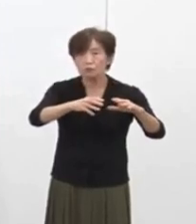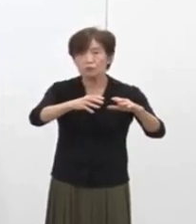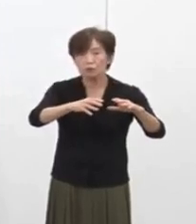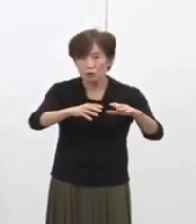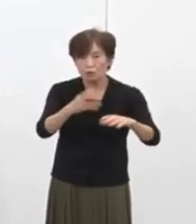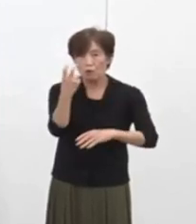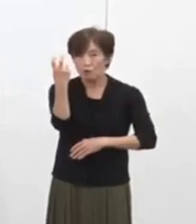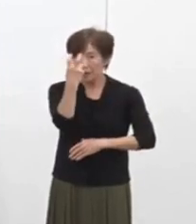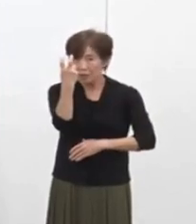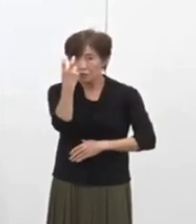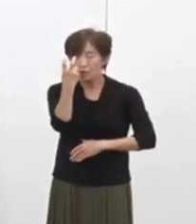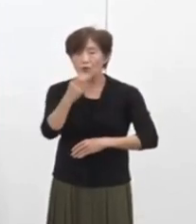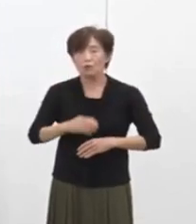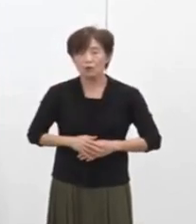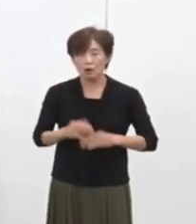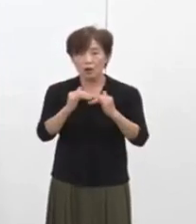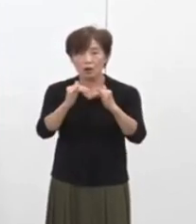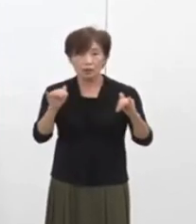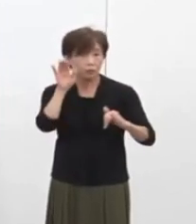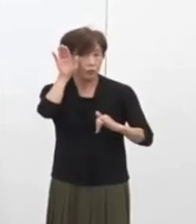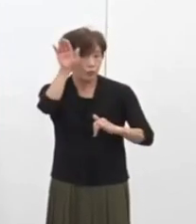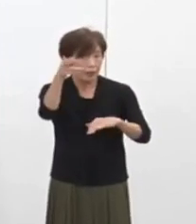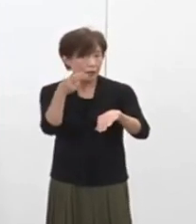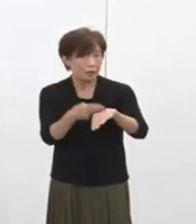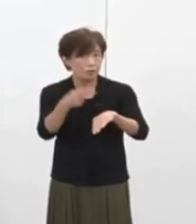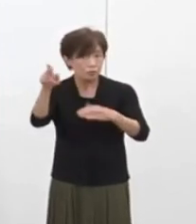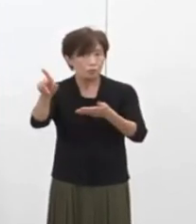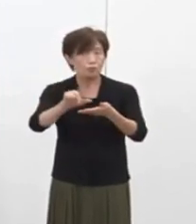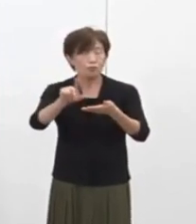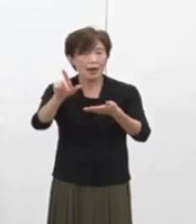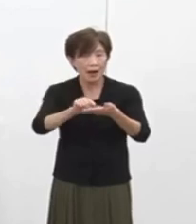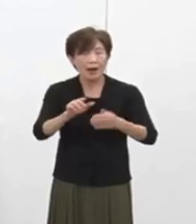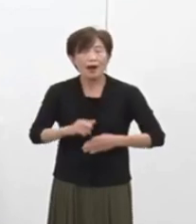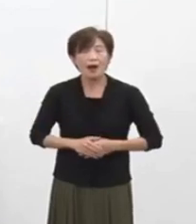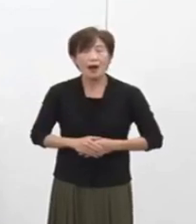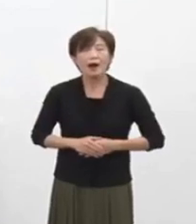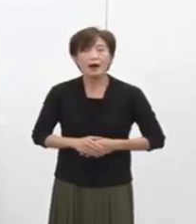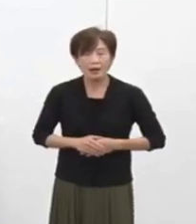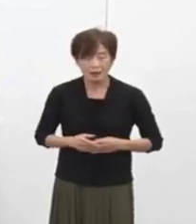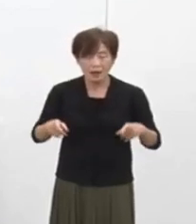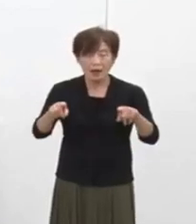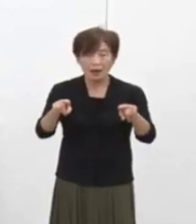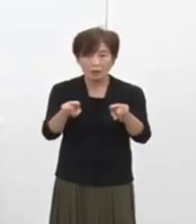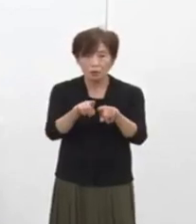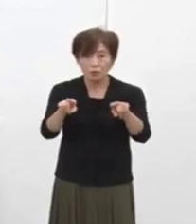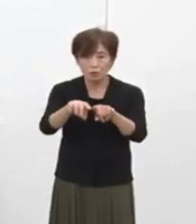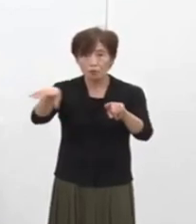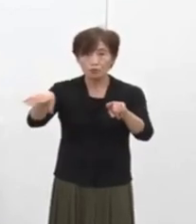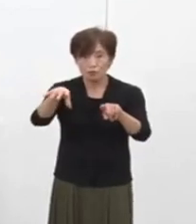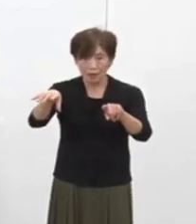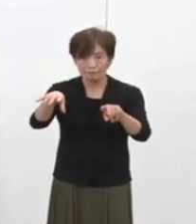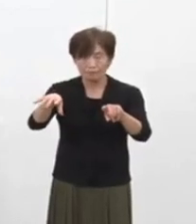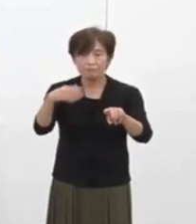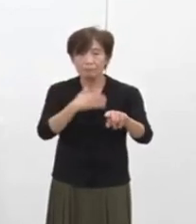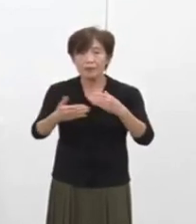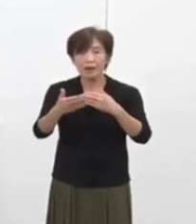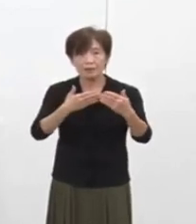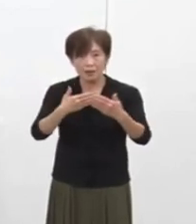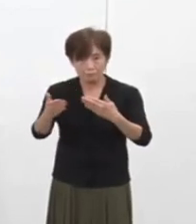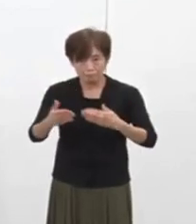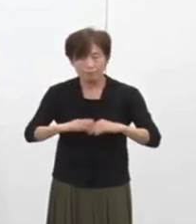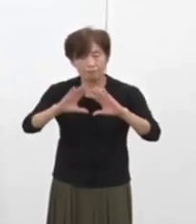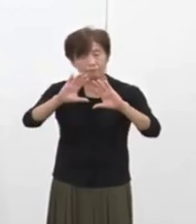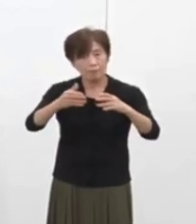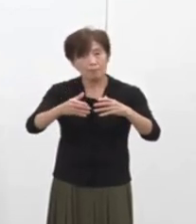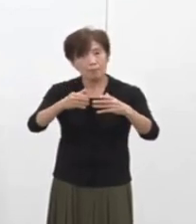上の検証に加えまして、人と未来の技術を活用したモビリティの共存空間の体験といった万博らしさの検